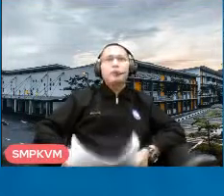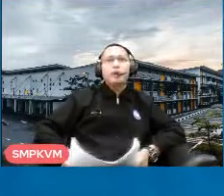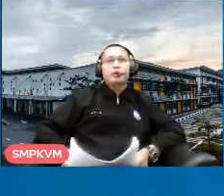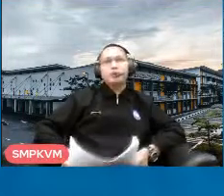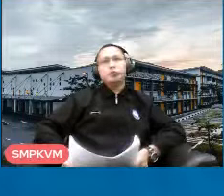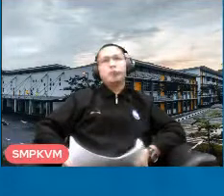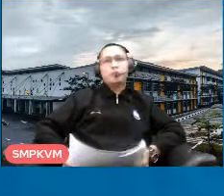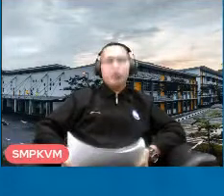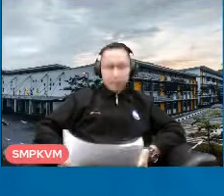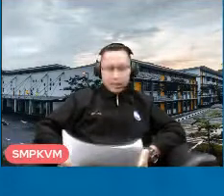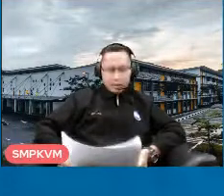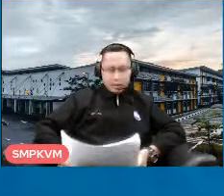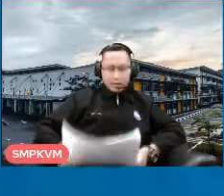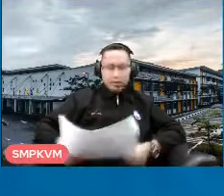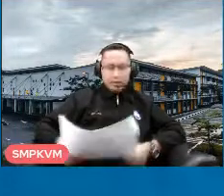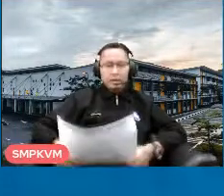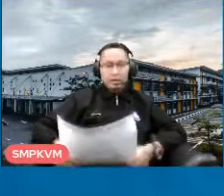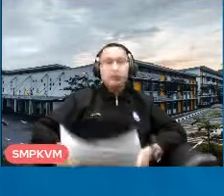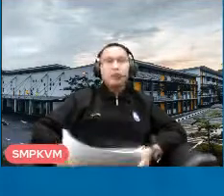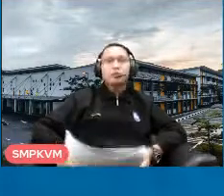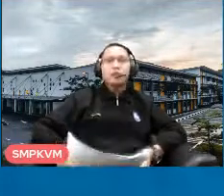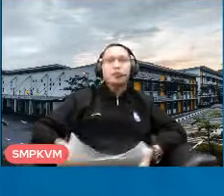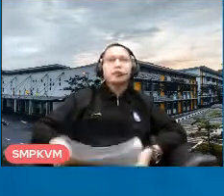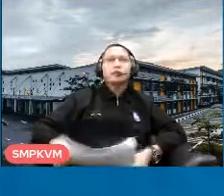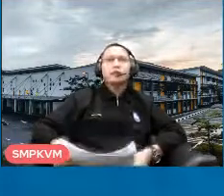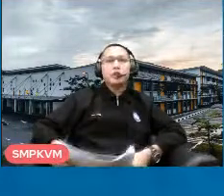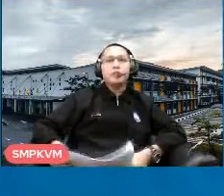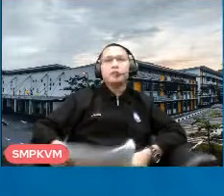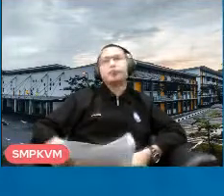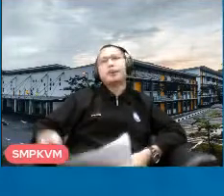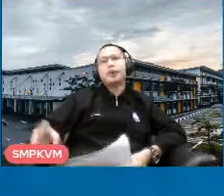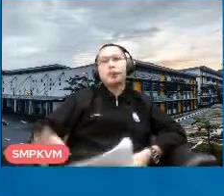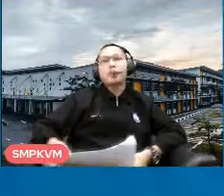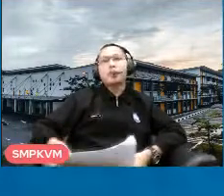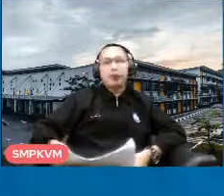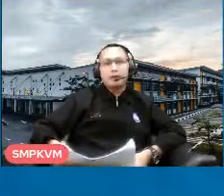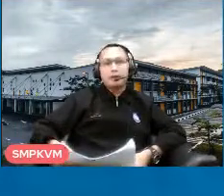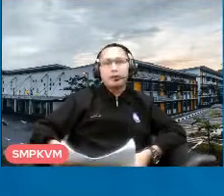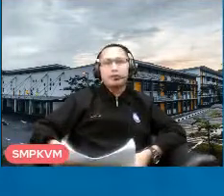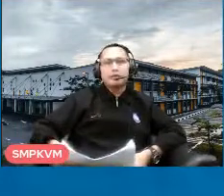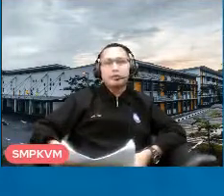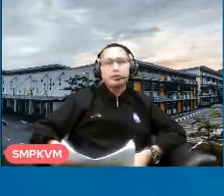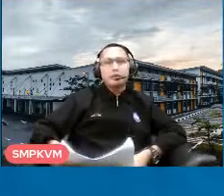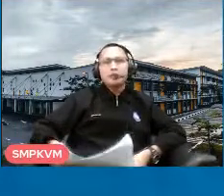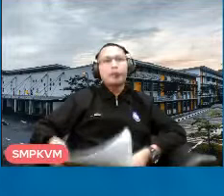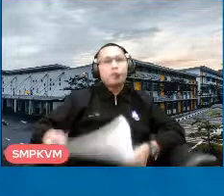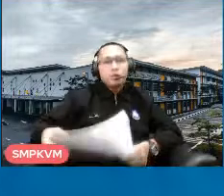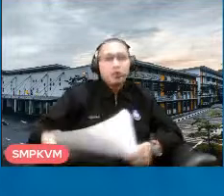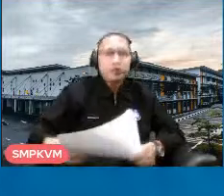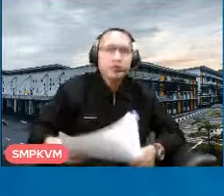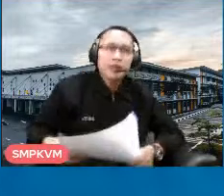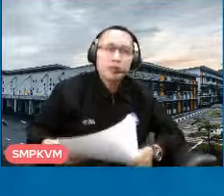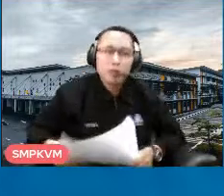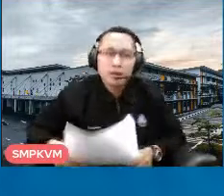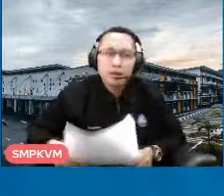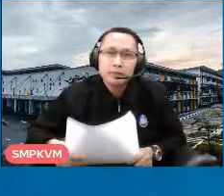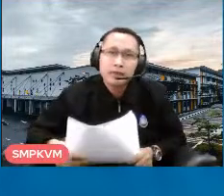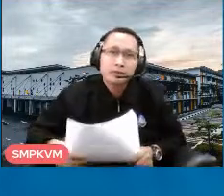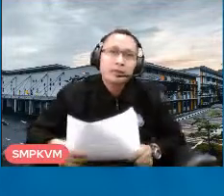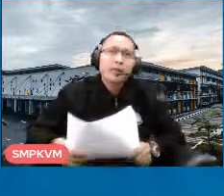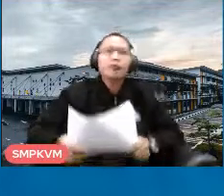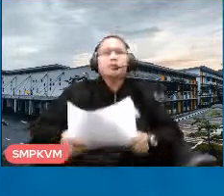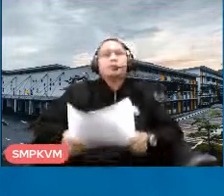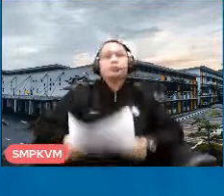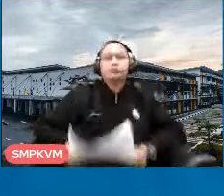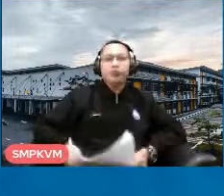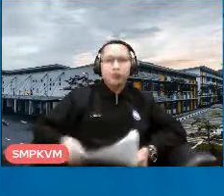baik semua perbuatan yang dilakukan di sekolah MI pasti akan mendapat balasan sama juga didalam hukum